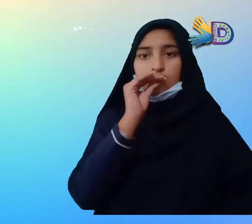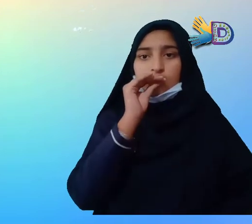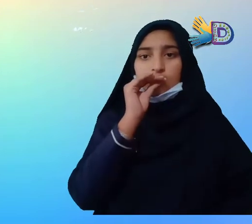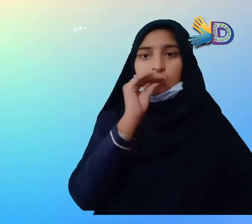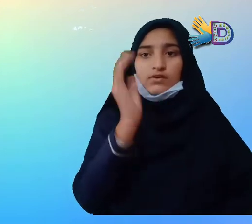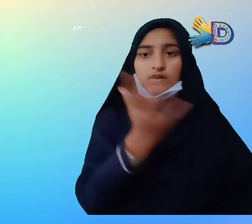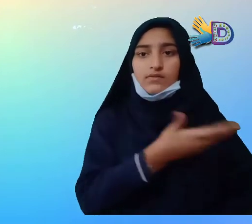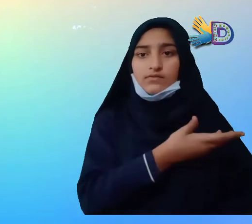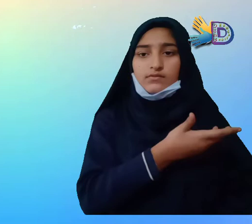अफवाह,